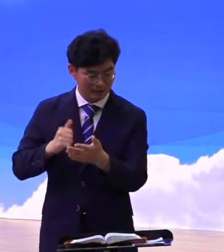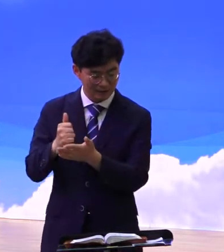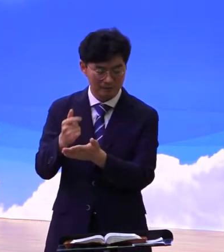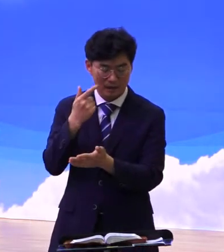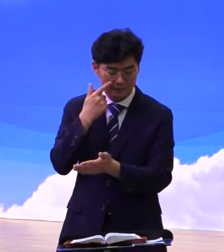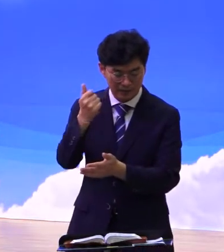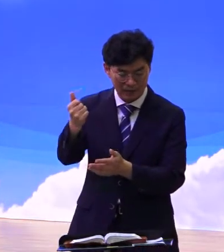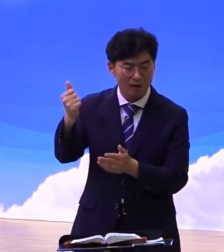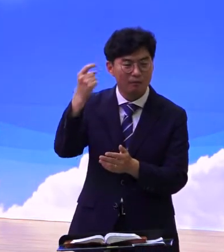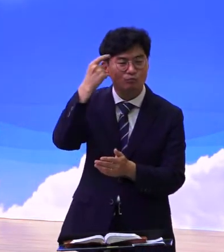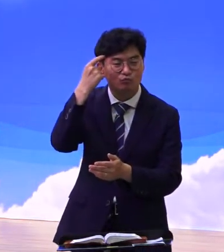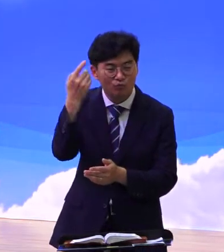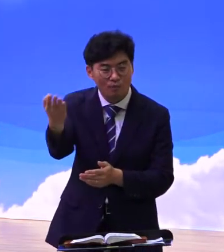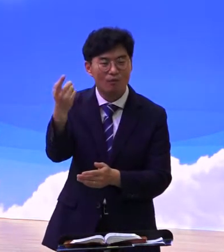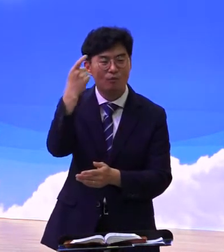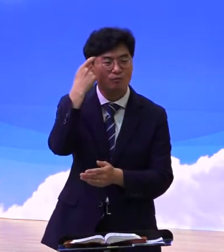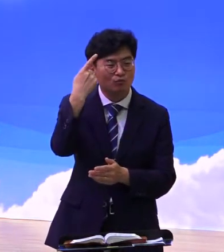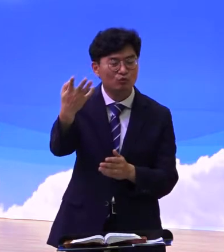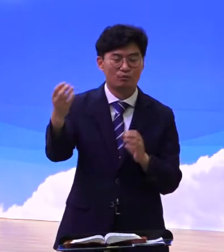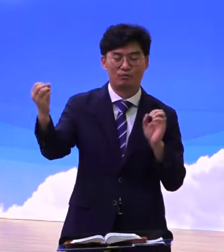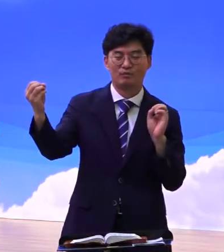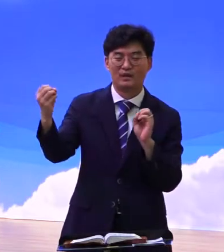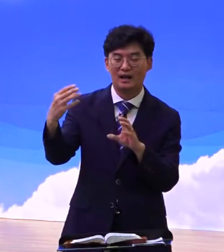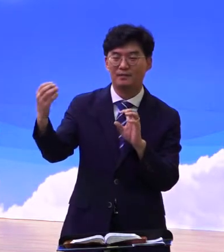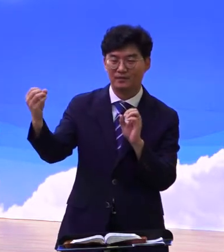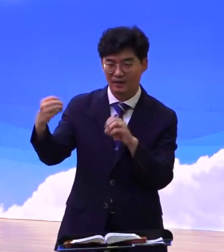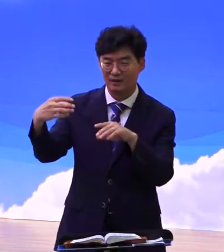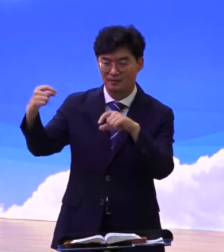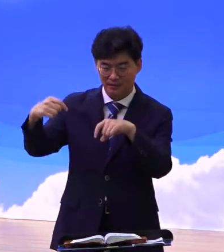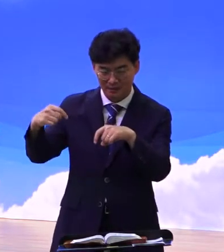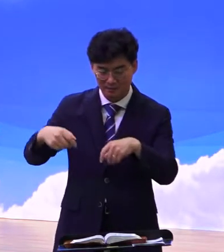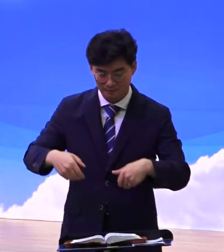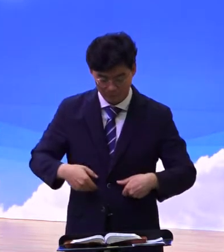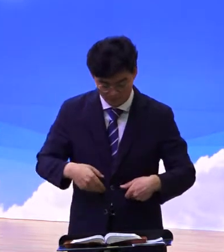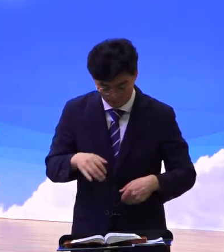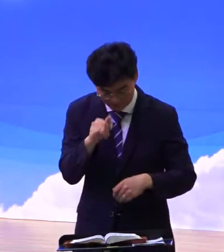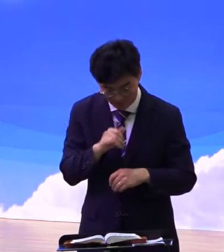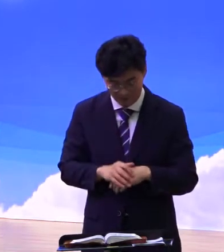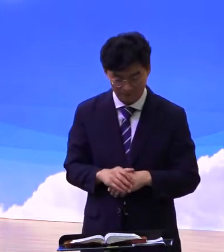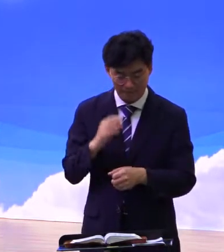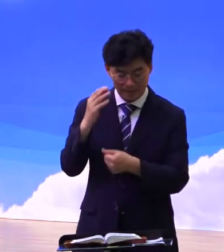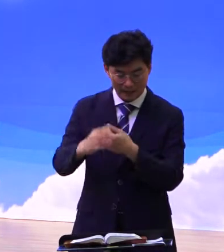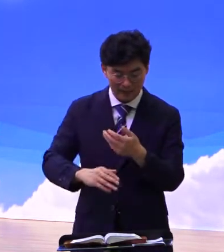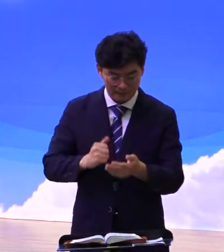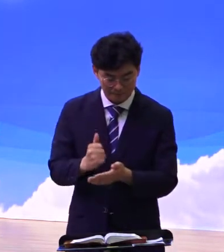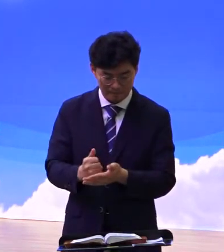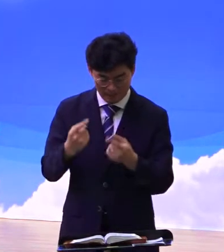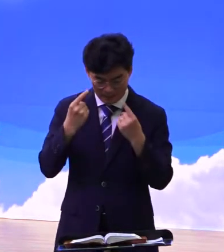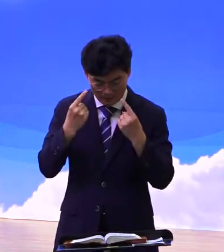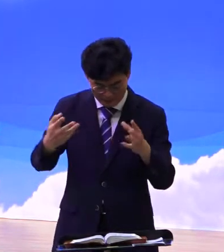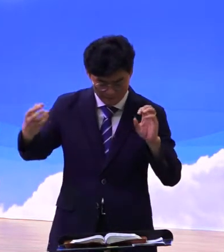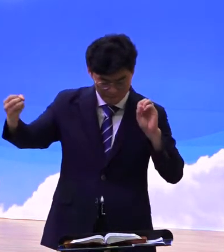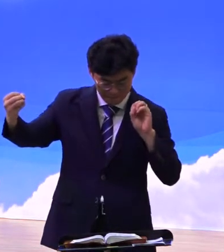하시며 기도하시길 바랍니다. 하나님께서 여러분에게 깨닫게 하실 때까지